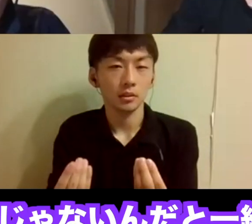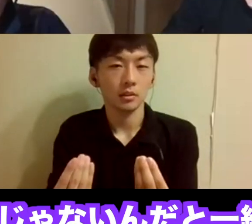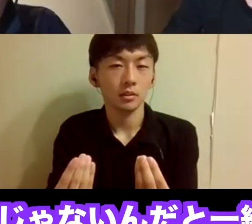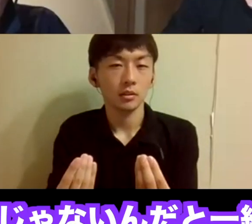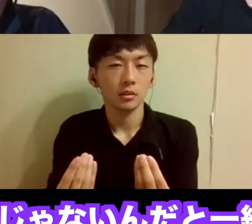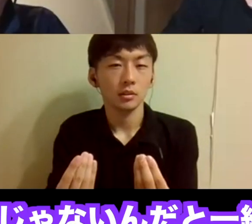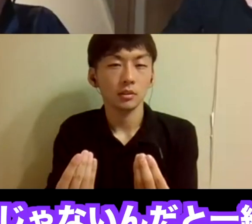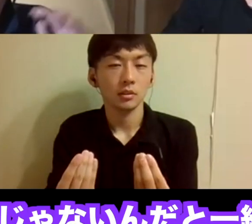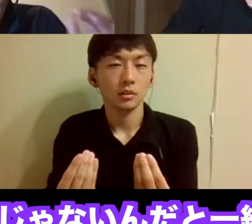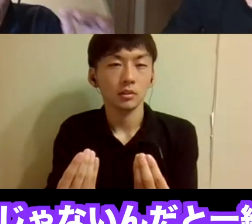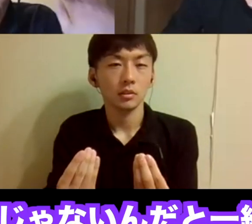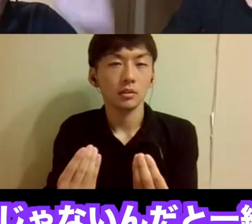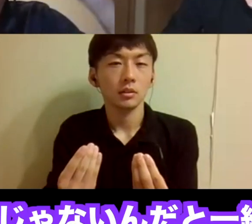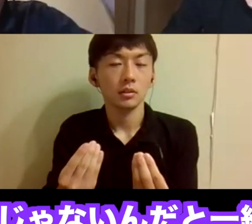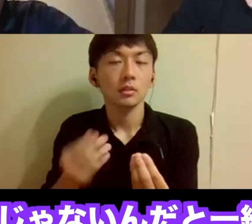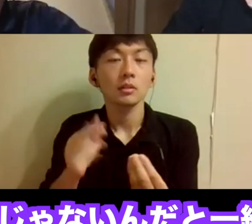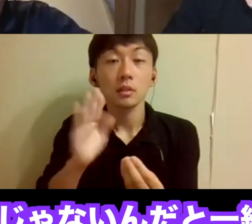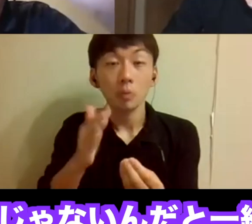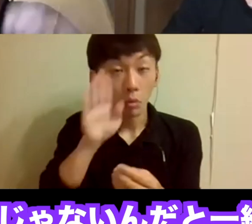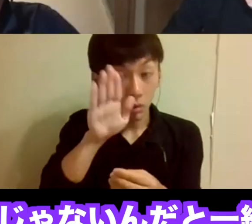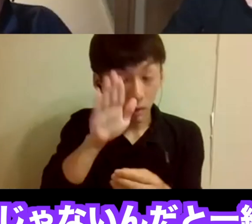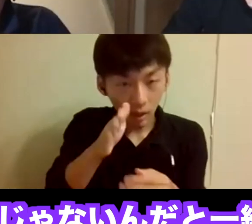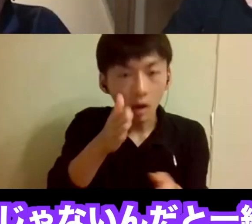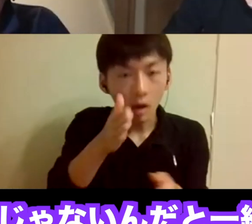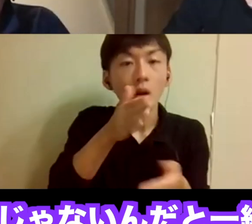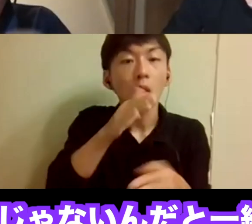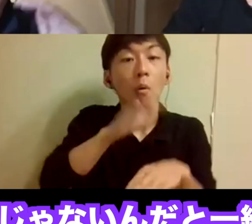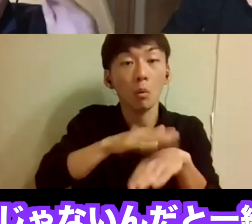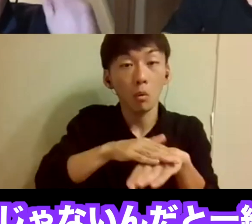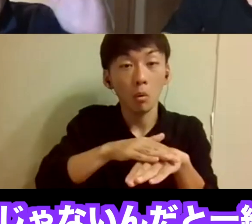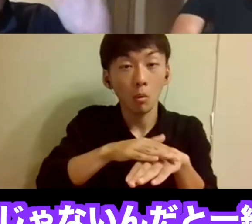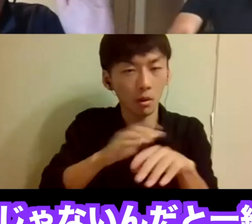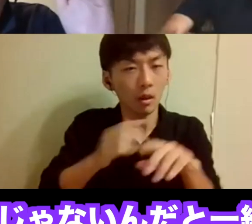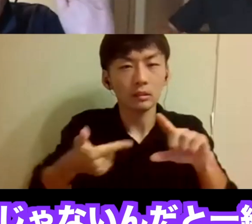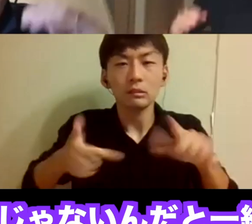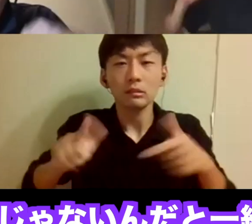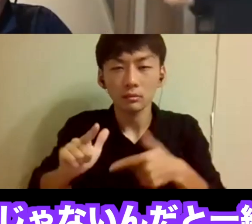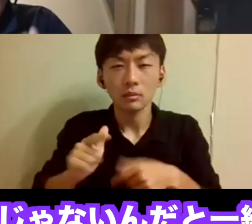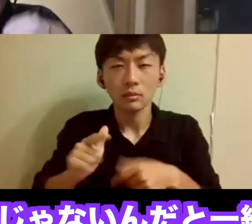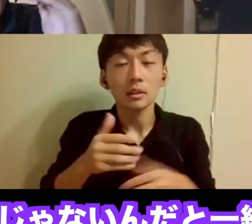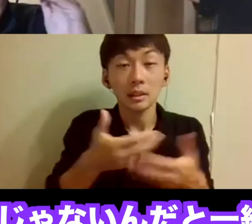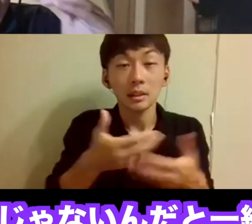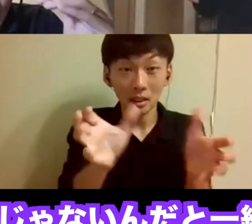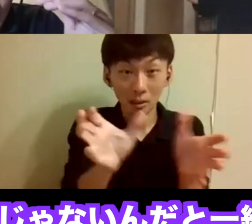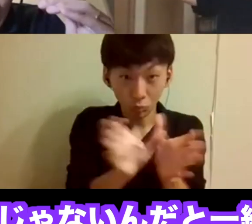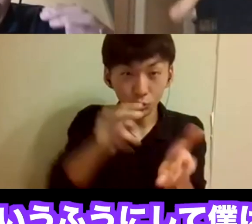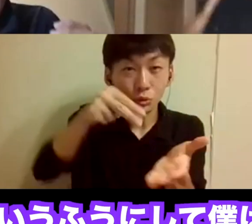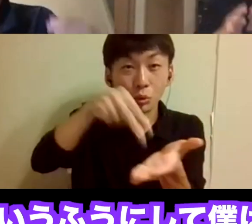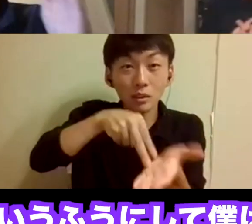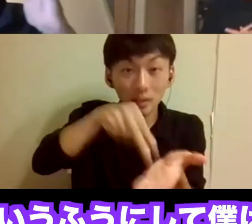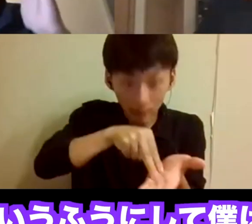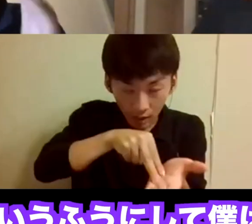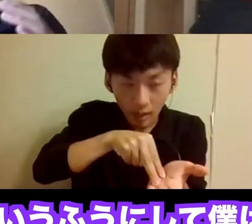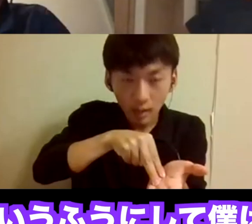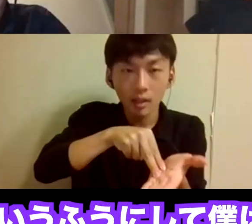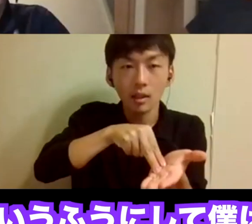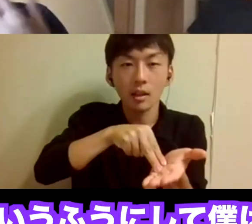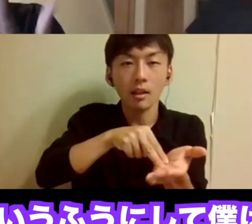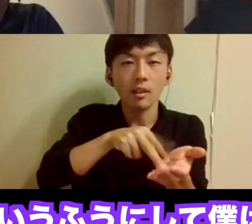一緒になってこのクラブを勝ちにあげる質を上げるには建設的にどういうふうにしていく僕はこういうふうに